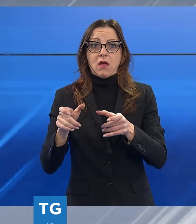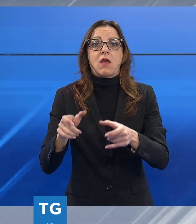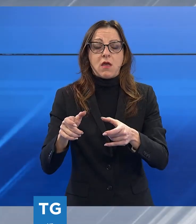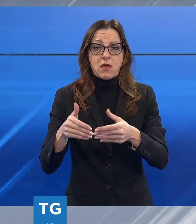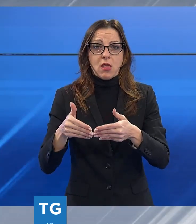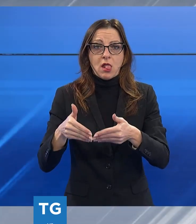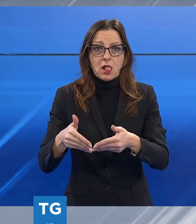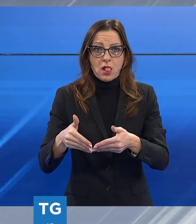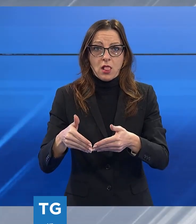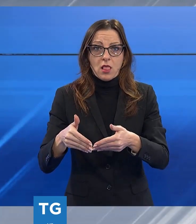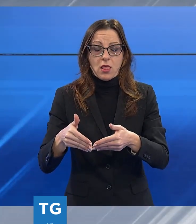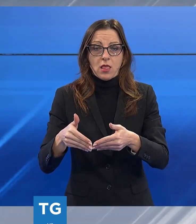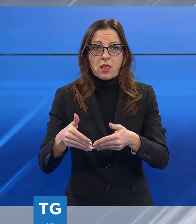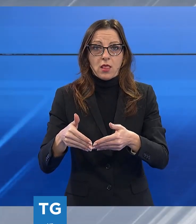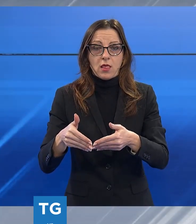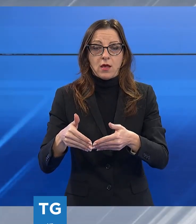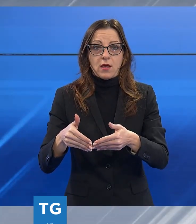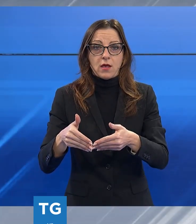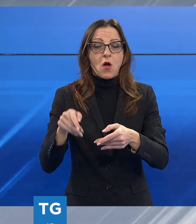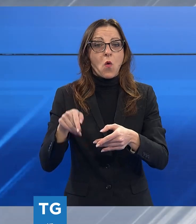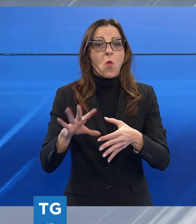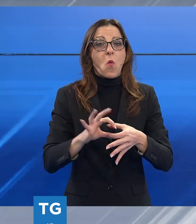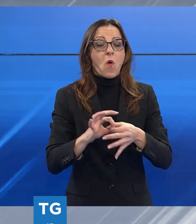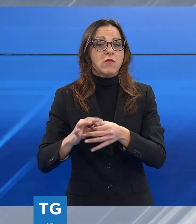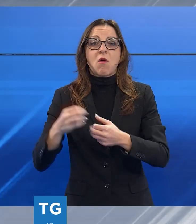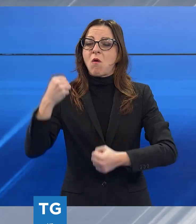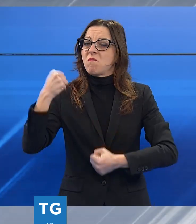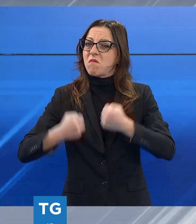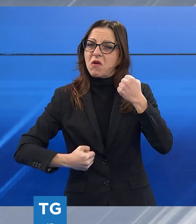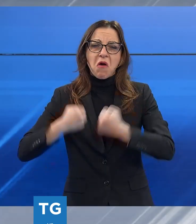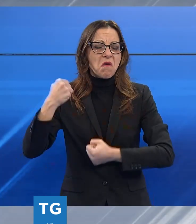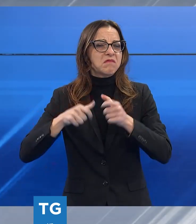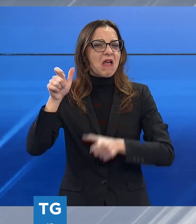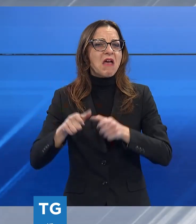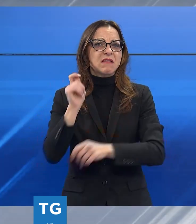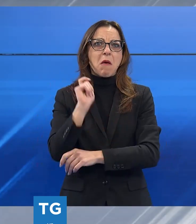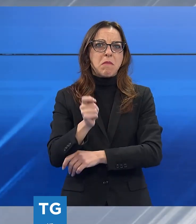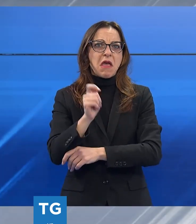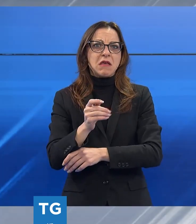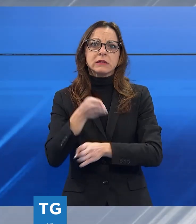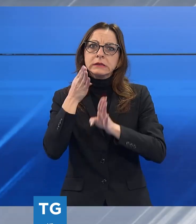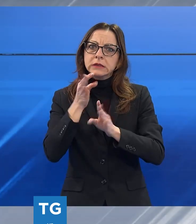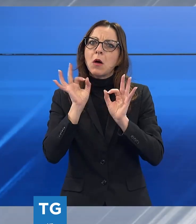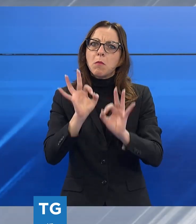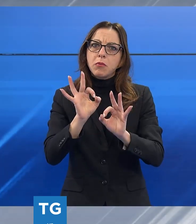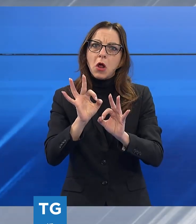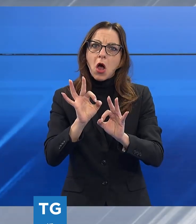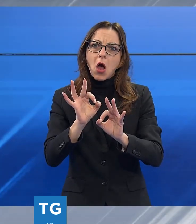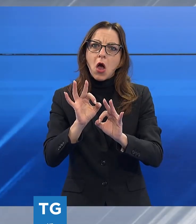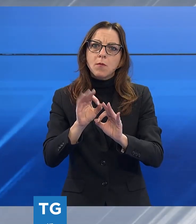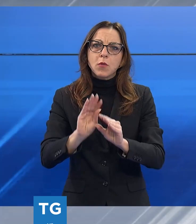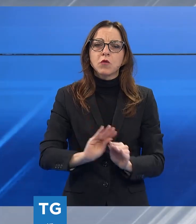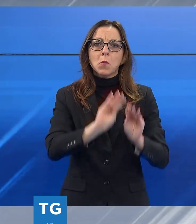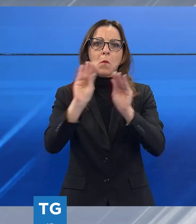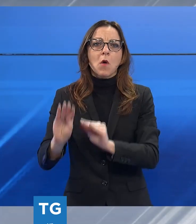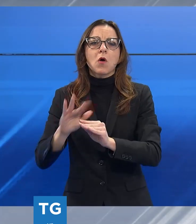incagliato. Ovviamente questo ha scatenato la protesta dei pescatori che minacciano addirittura di spostarsi a